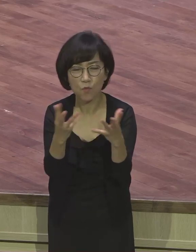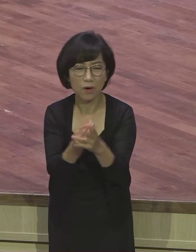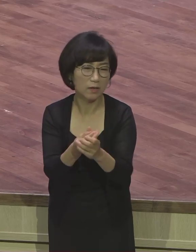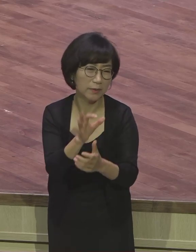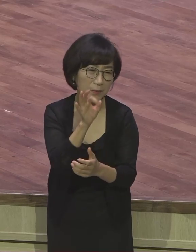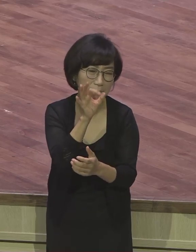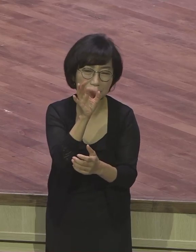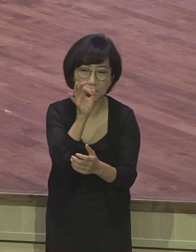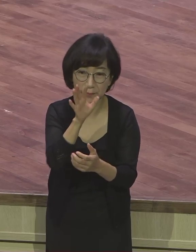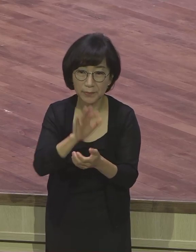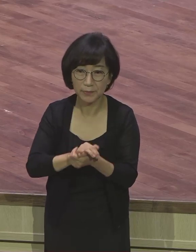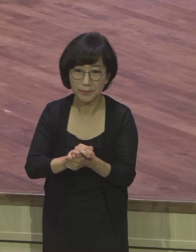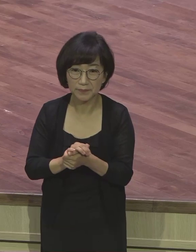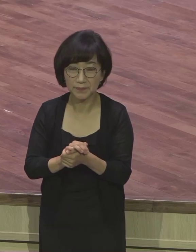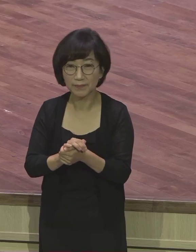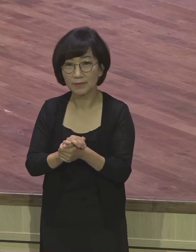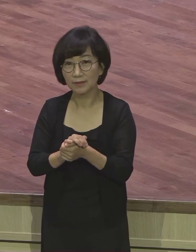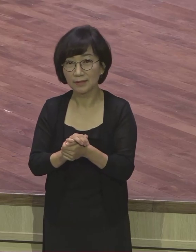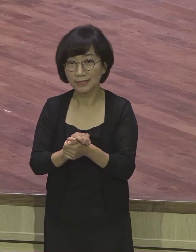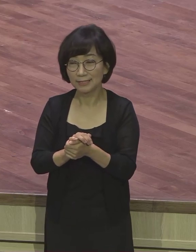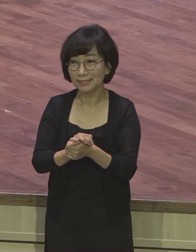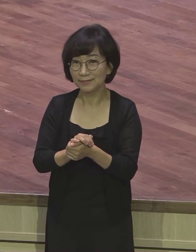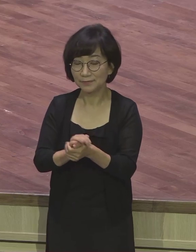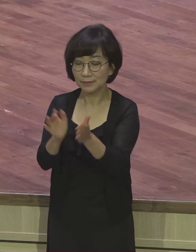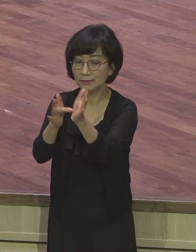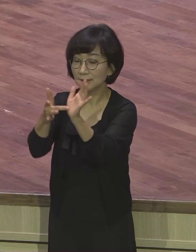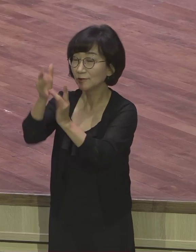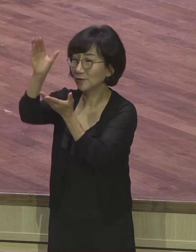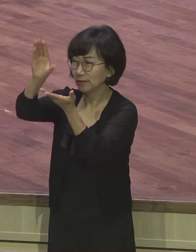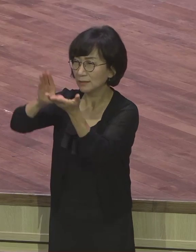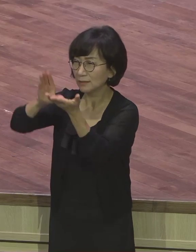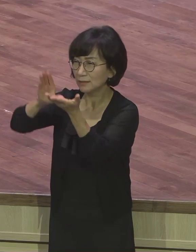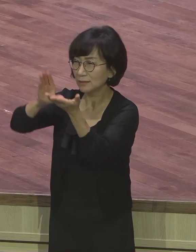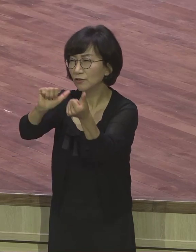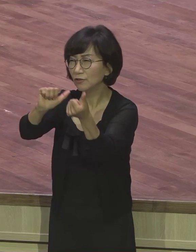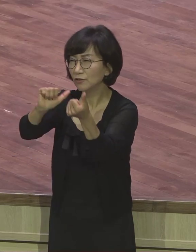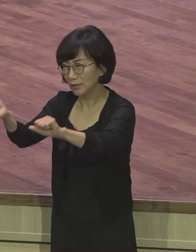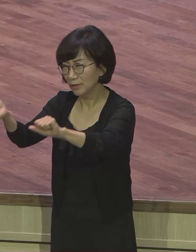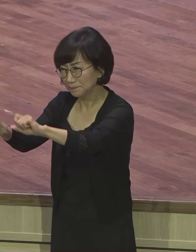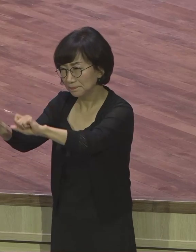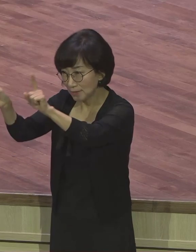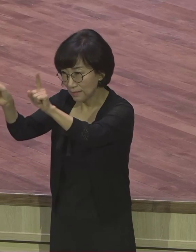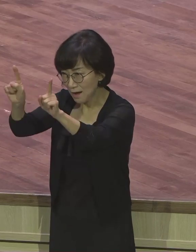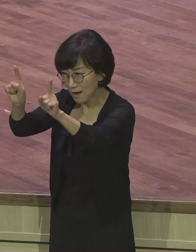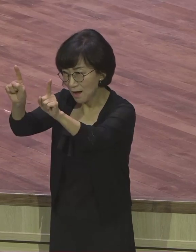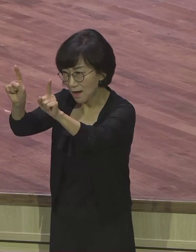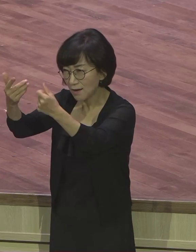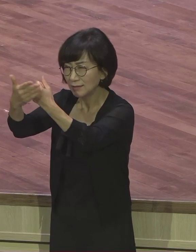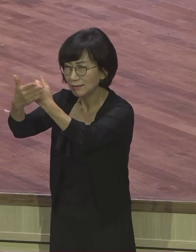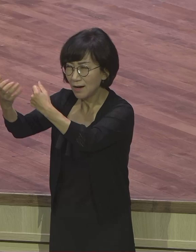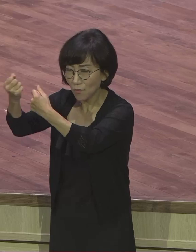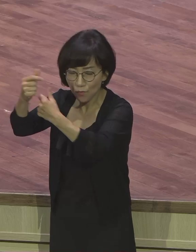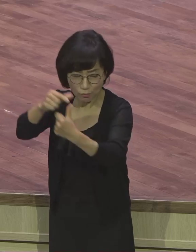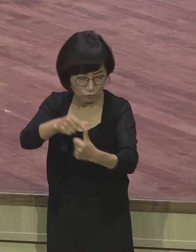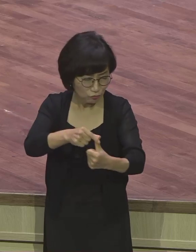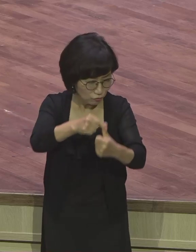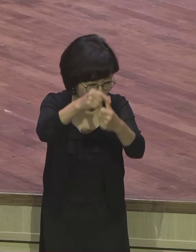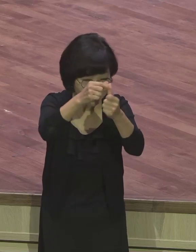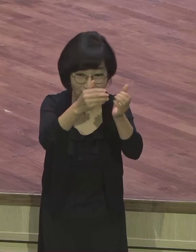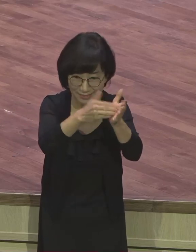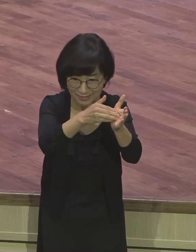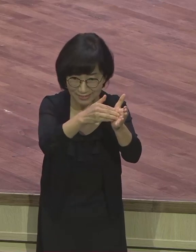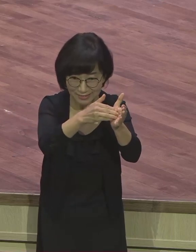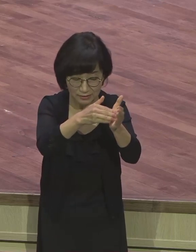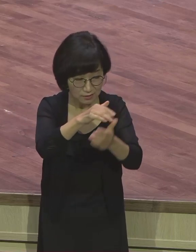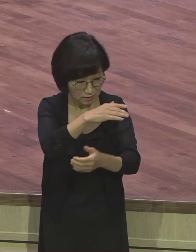예수 그리스도의 어마어마한 희생을 통해서 그 한 영혼을 구원했는데 네가 차버려?